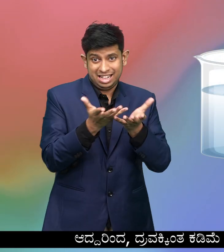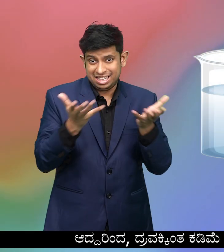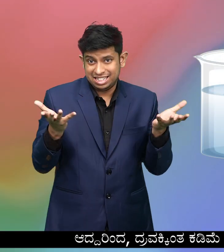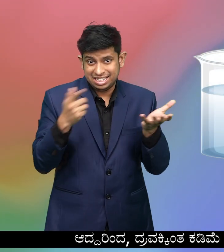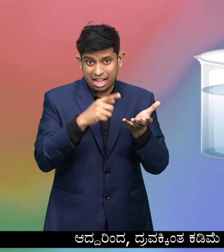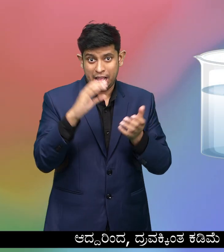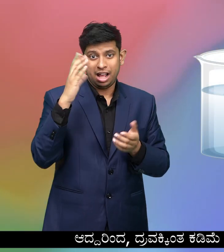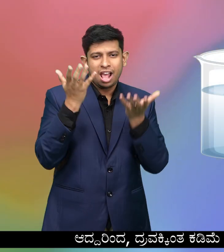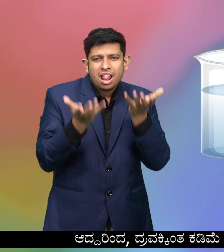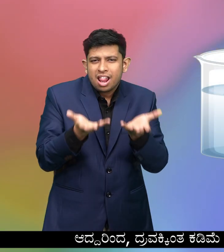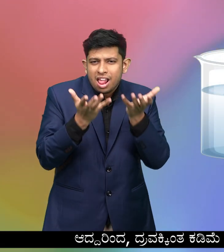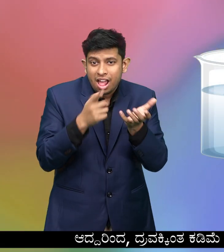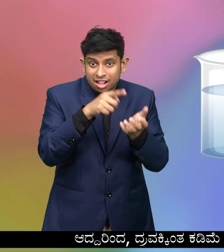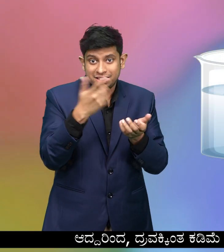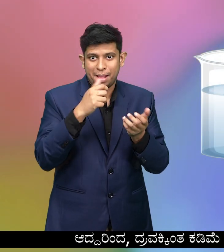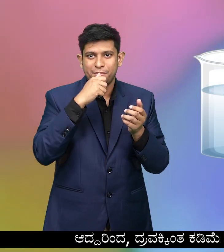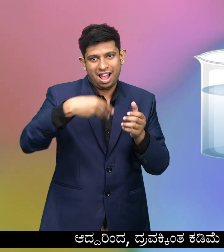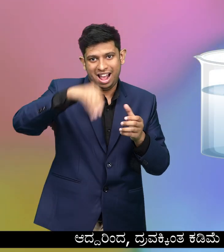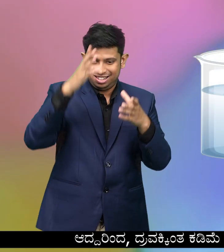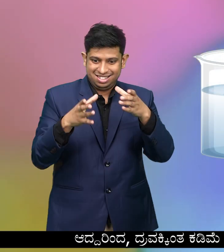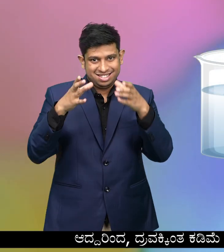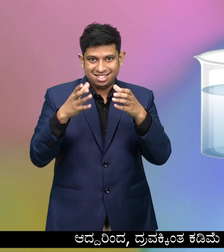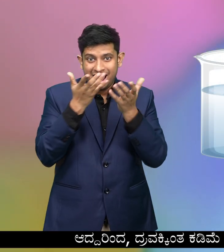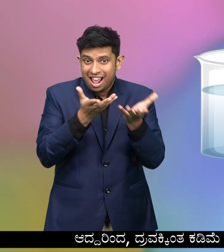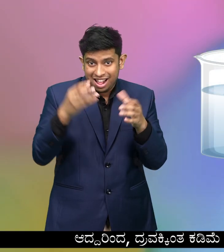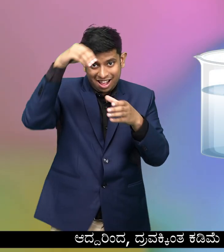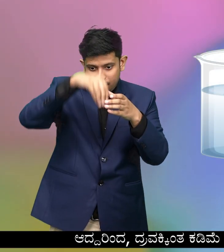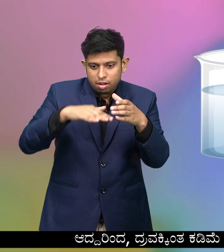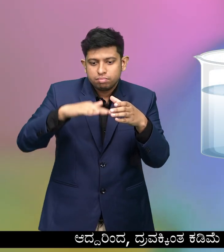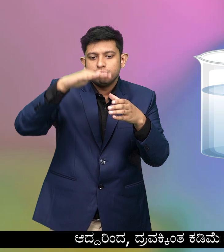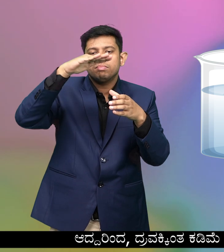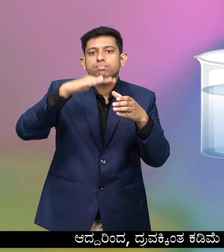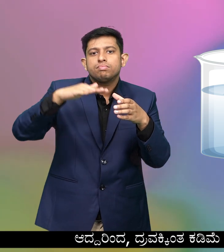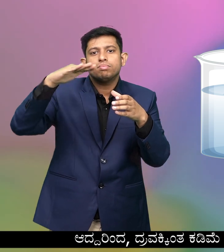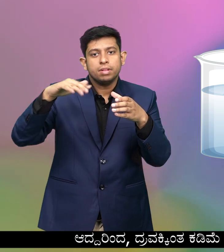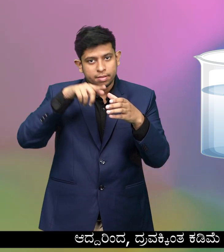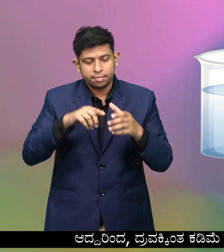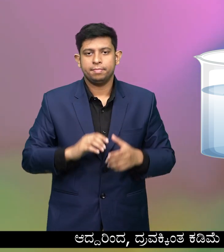ಆದ್ರಿಂದ ದ್ರವಕ್ಕಿಂತ ಕಡಿಮೆ ಸಾಂದ್ರತೆಯ ವಸ್ತುಗಳು ದ್ರವದ ಮೇಲೆ ತೇಲುತ್ತವೆ.